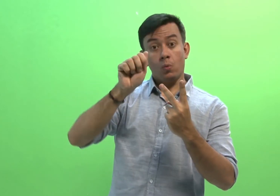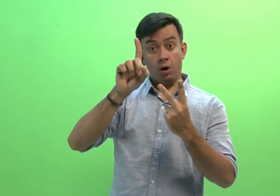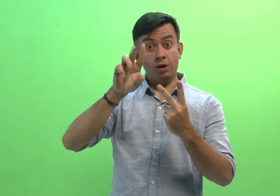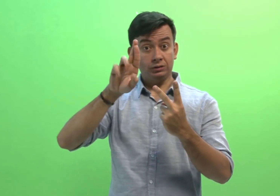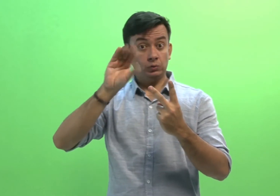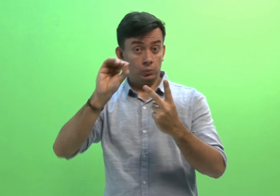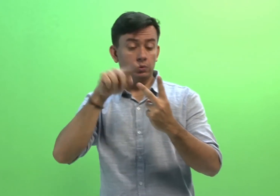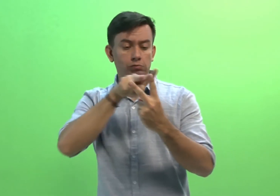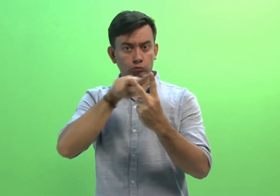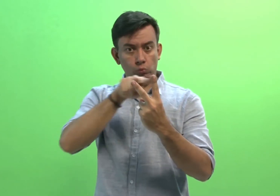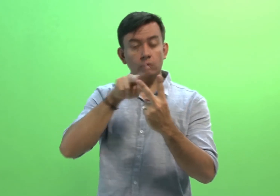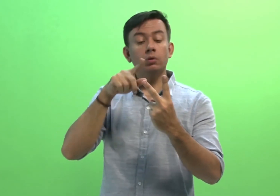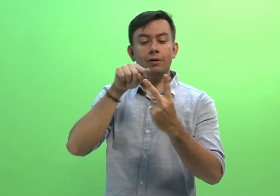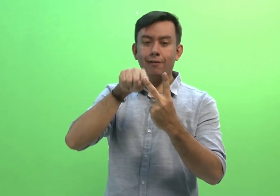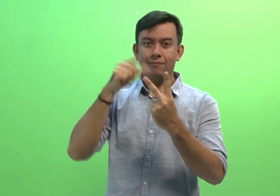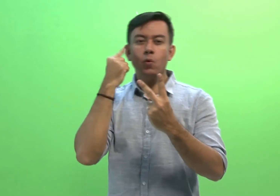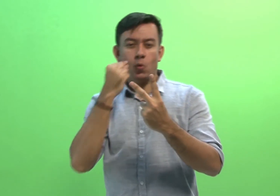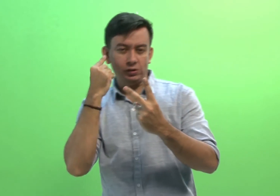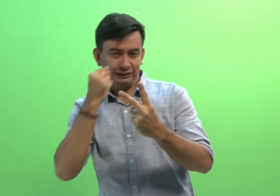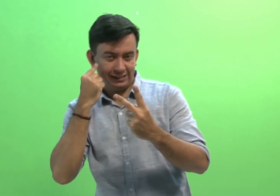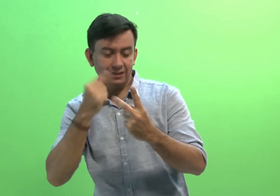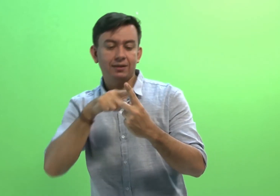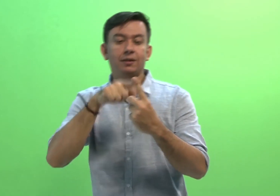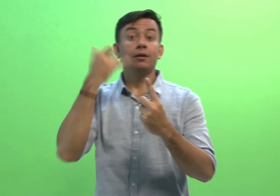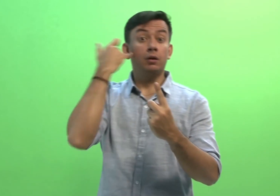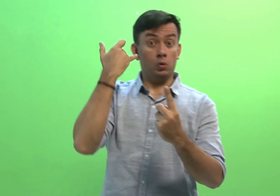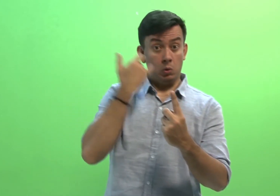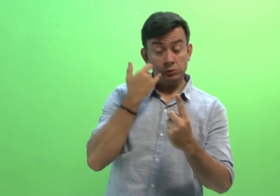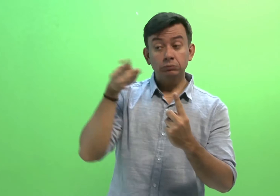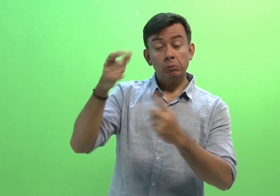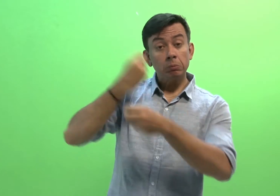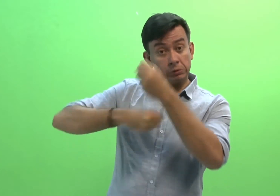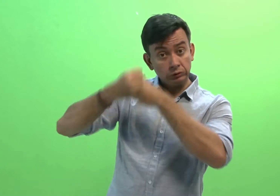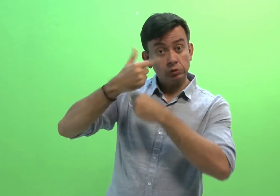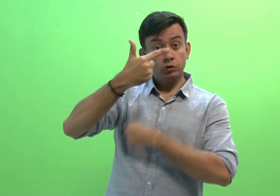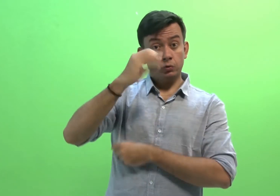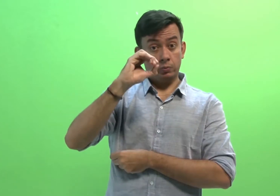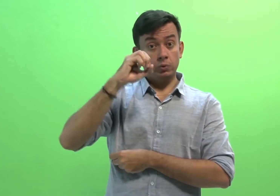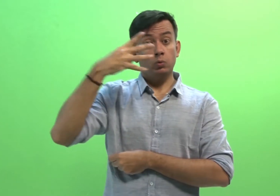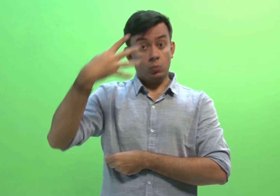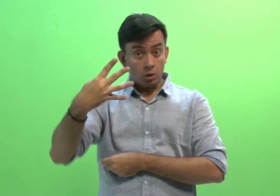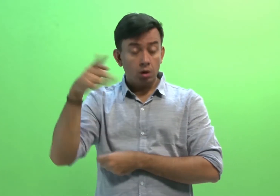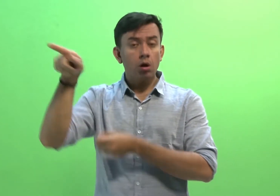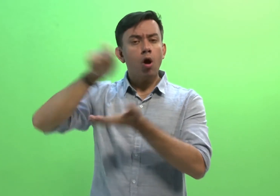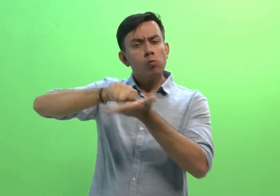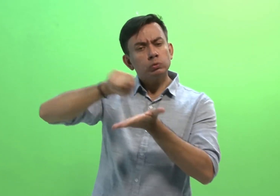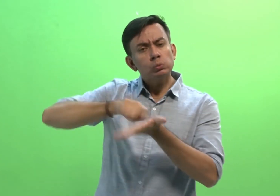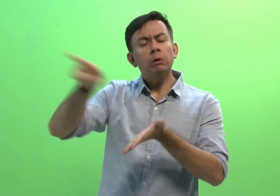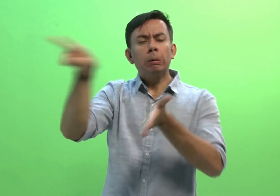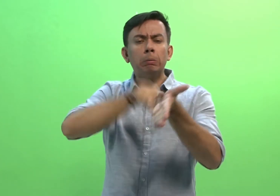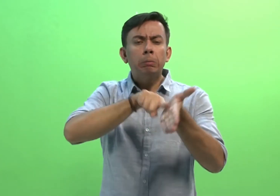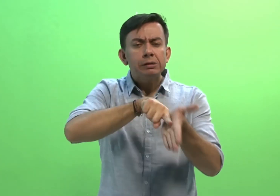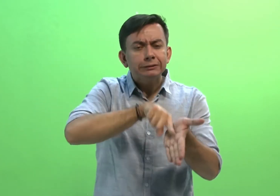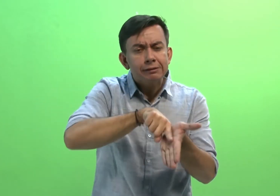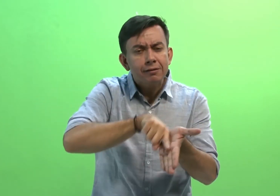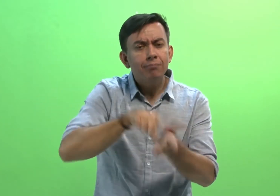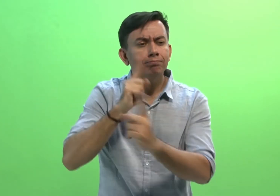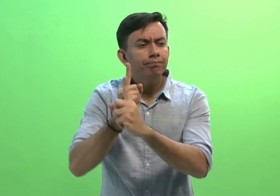Quadros, as duas, Ronice e Carnop, no ano de 2004, elas escreveram e pesquisaram